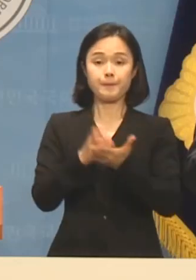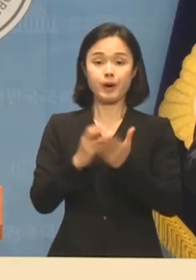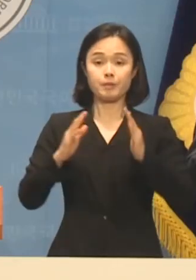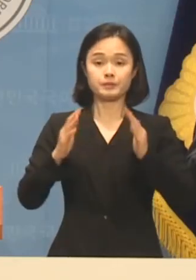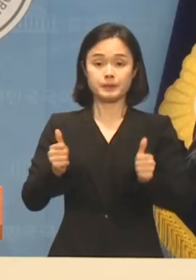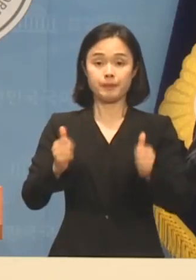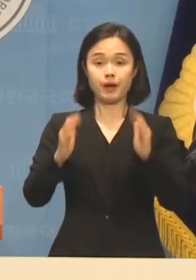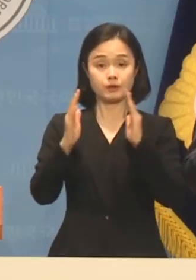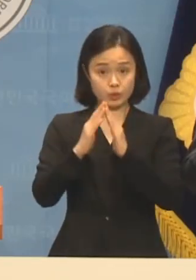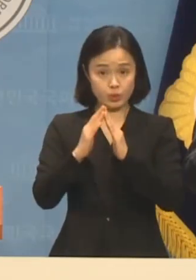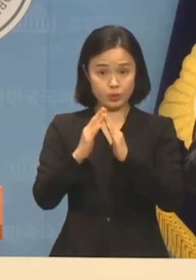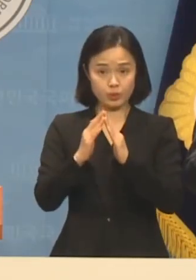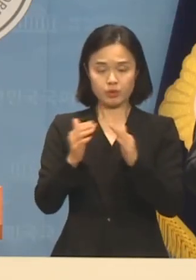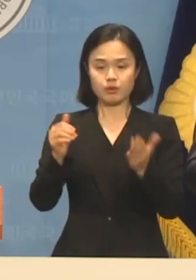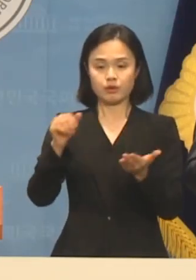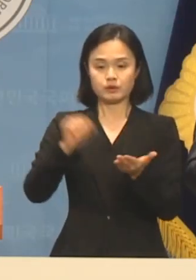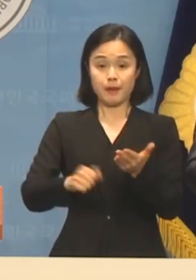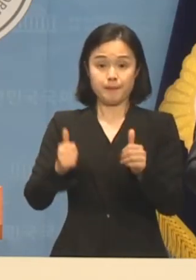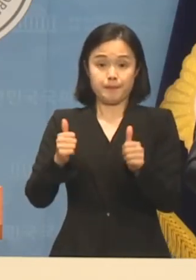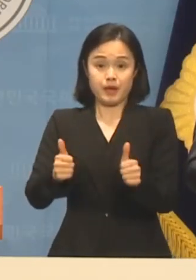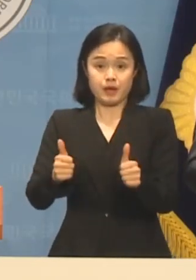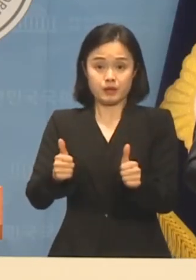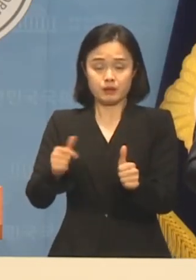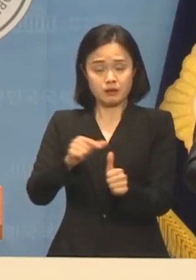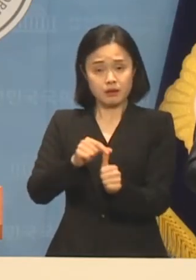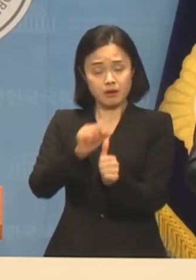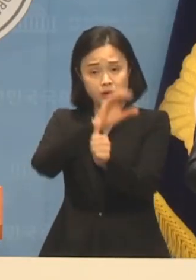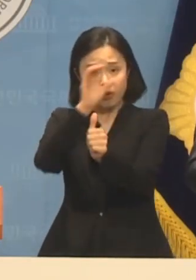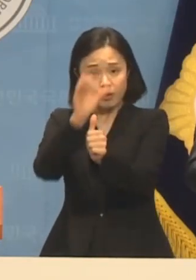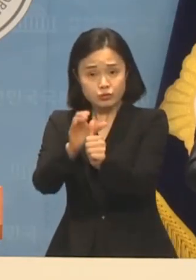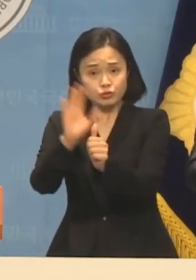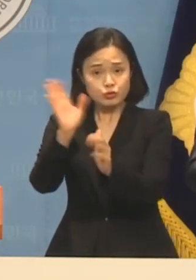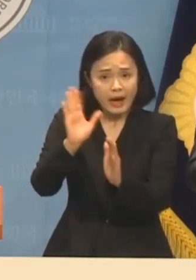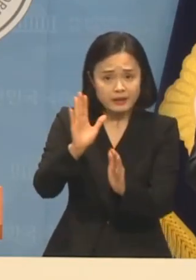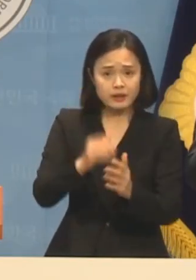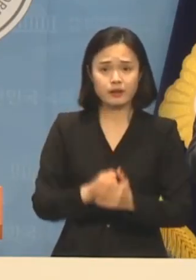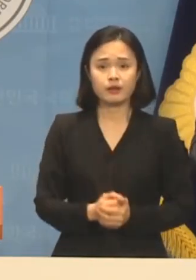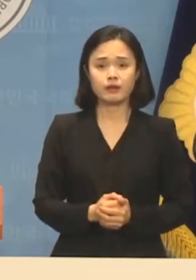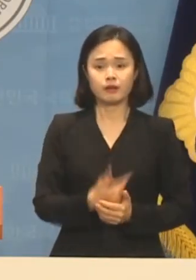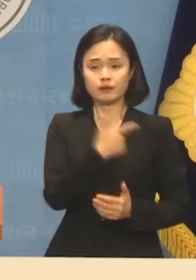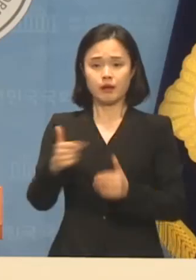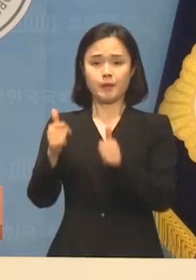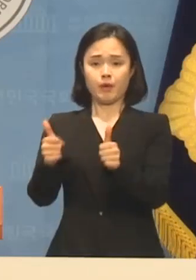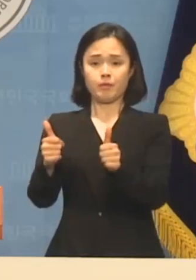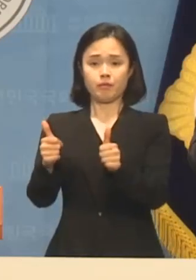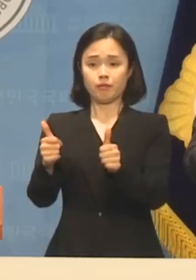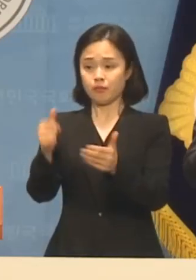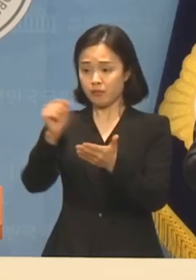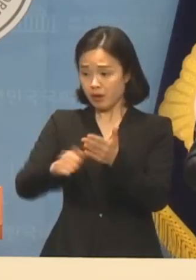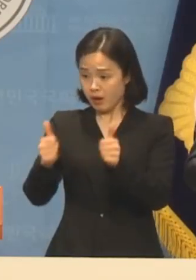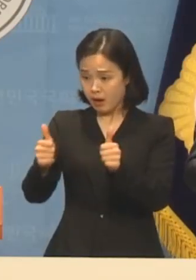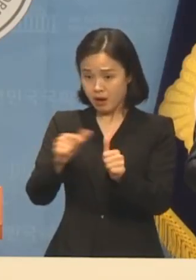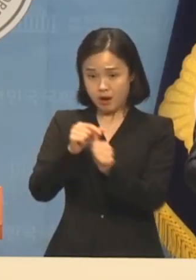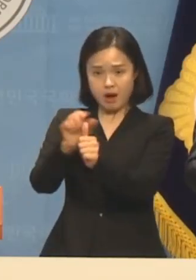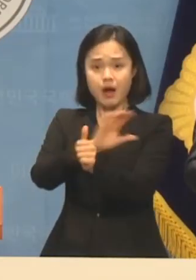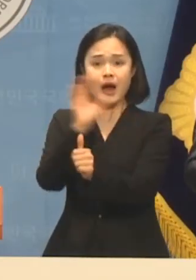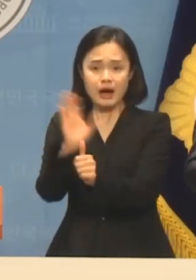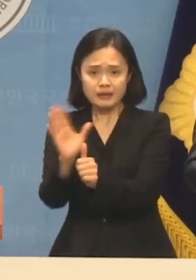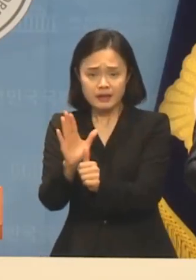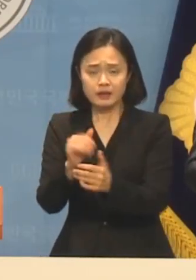대법원과 헌법재판소도 같은 이유로 신속한 임명 필요성을 천명한 바